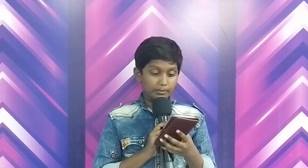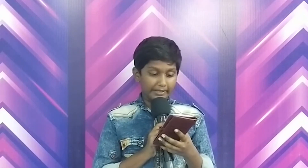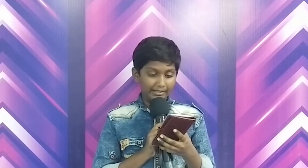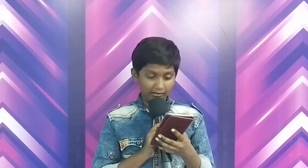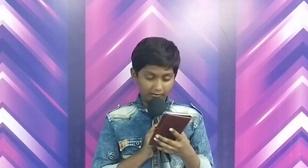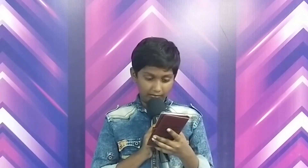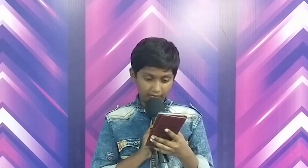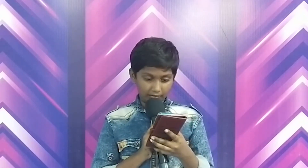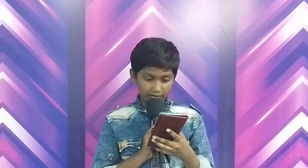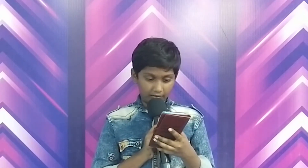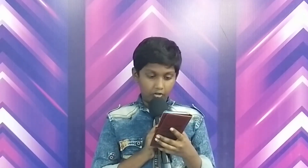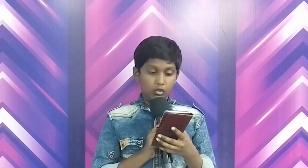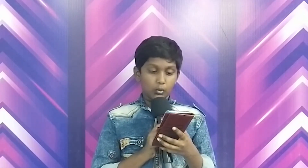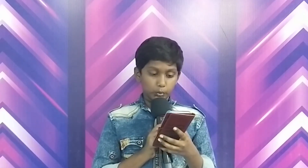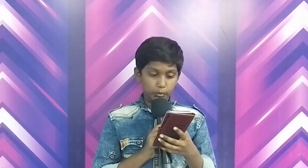मुझ में